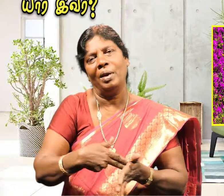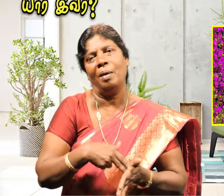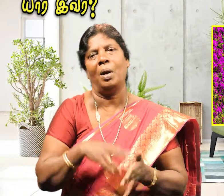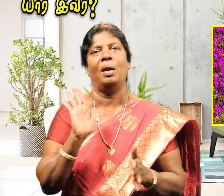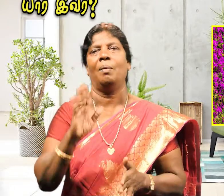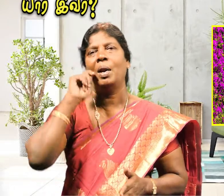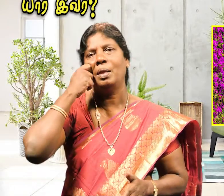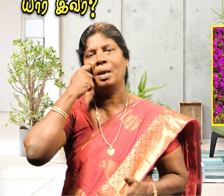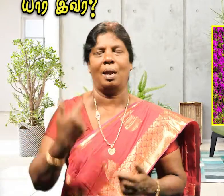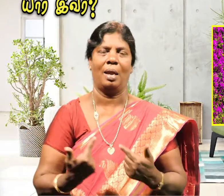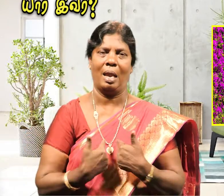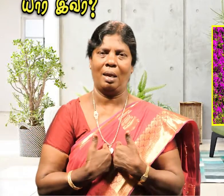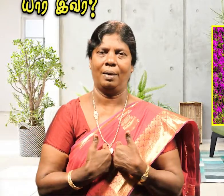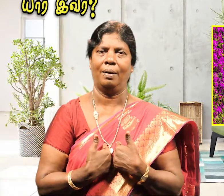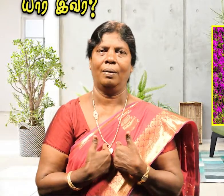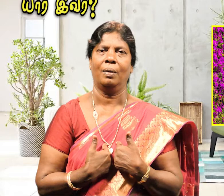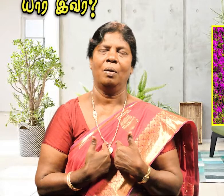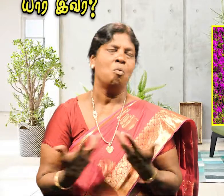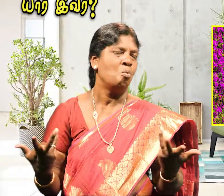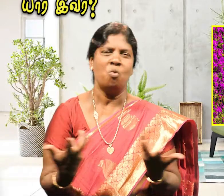பலவீனமான மனிதனாகிய எனக்கு,